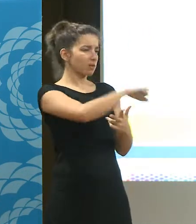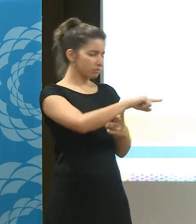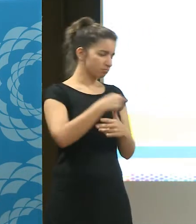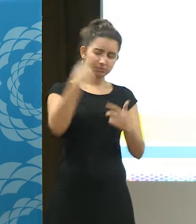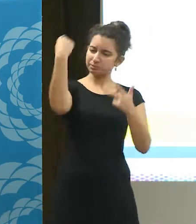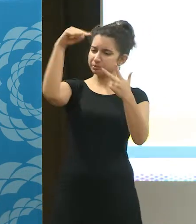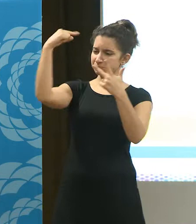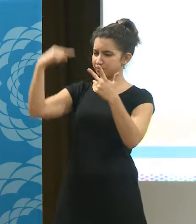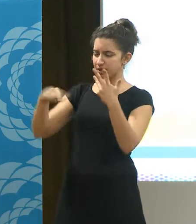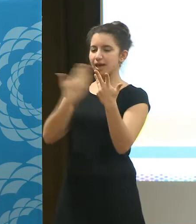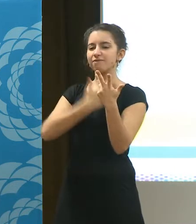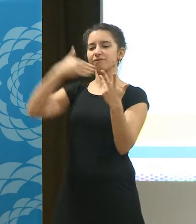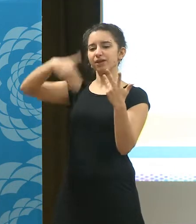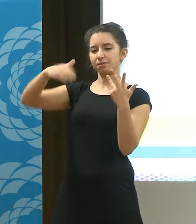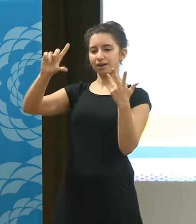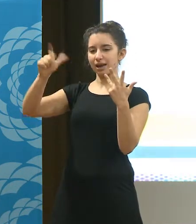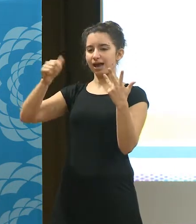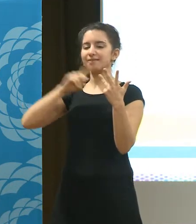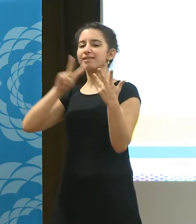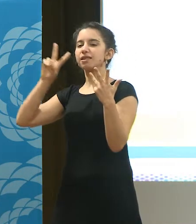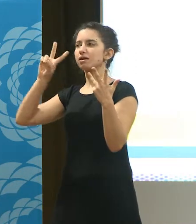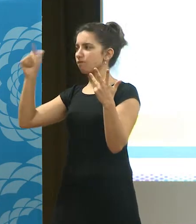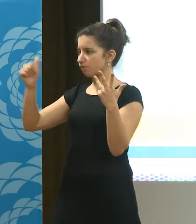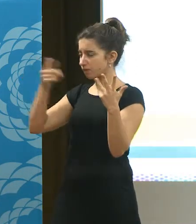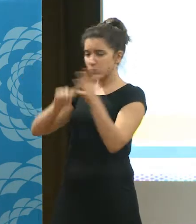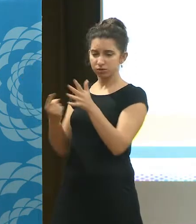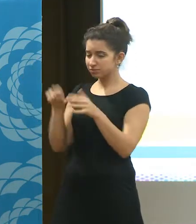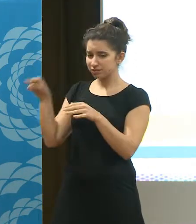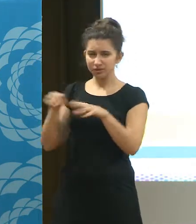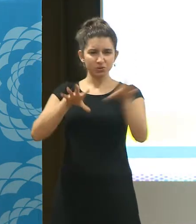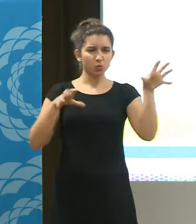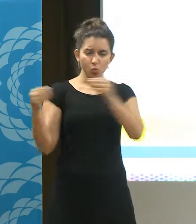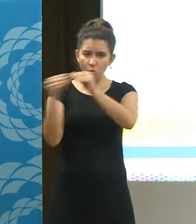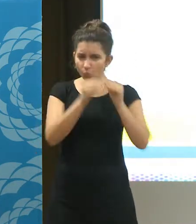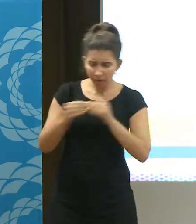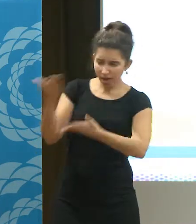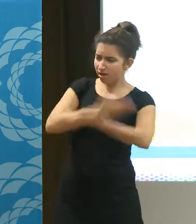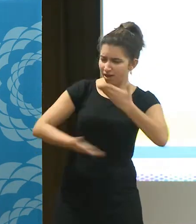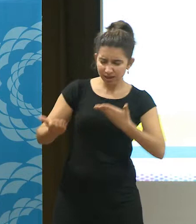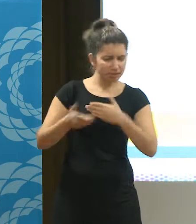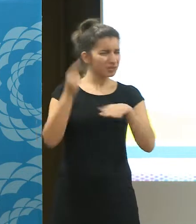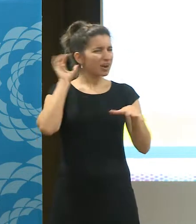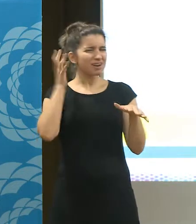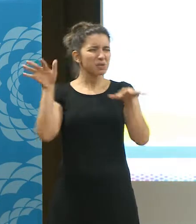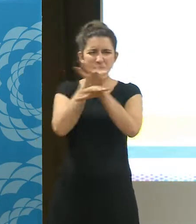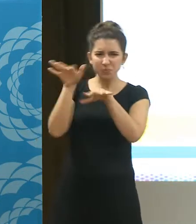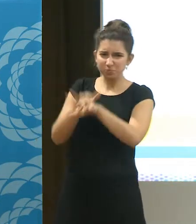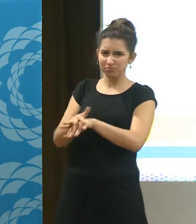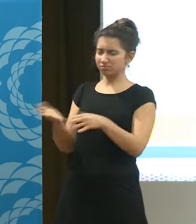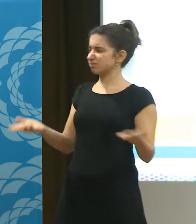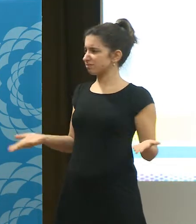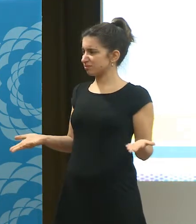Estoy hablando de FM La Caterva en Buenos Aires. Somos medios, todos compañeros, medios que nos vemos, que compartimos las